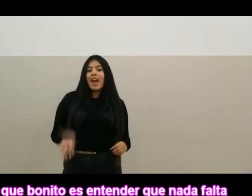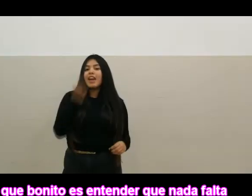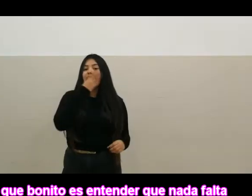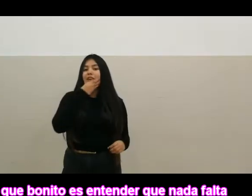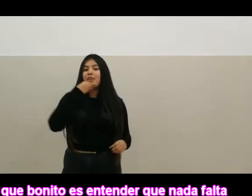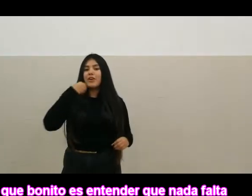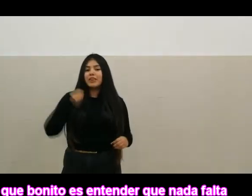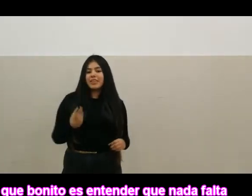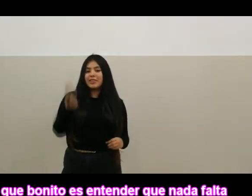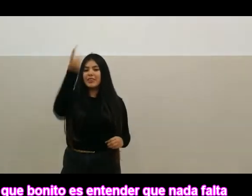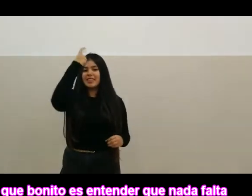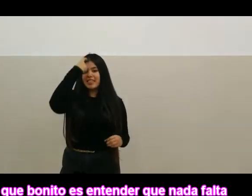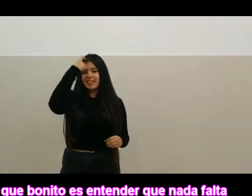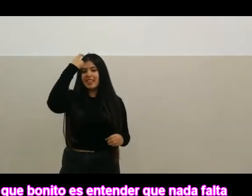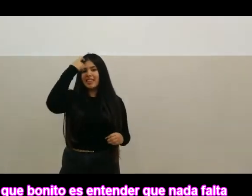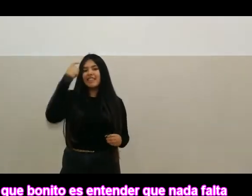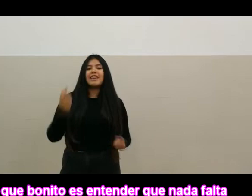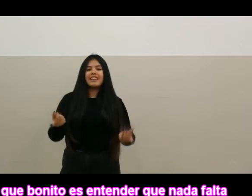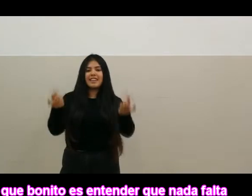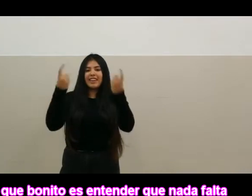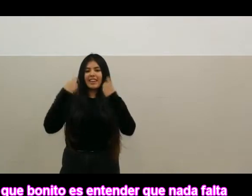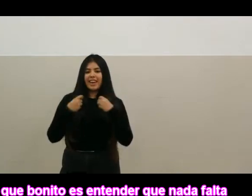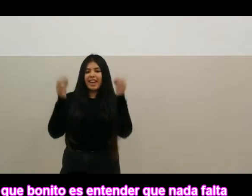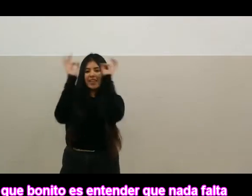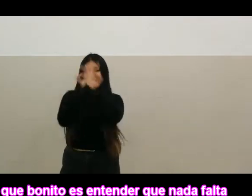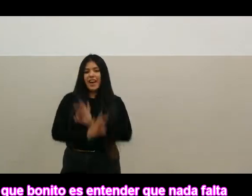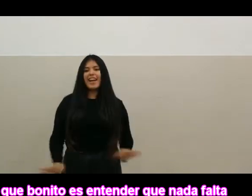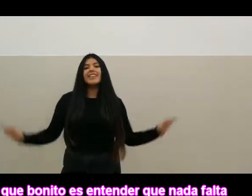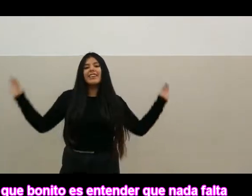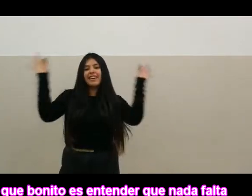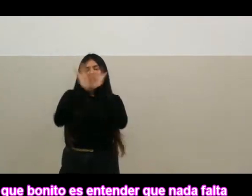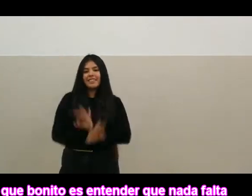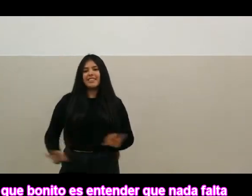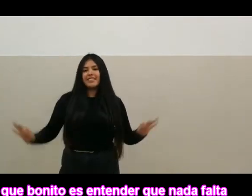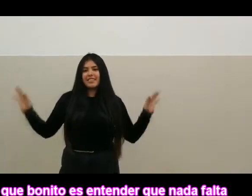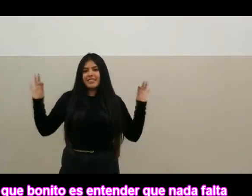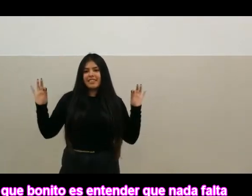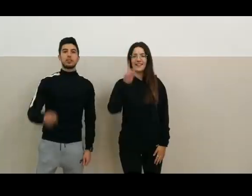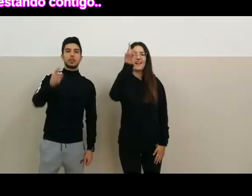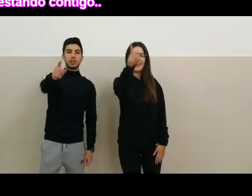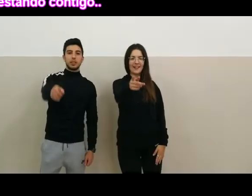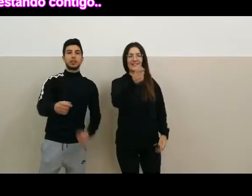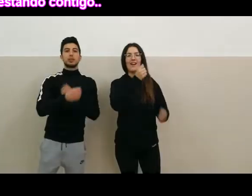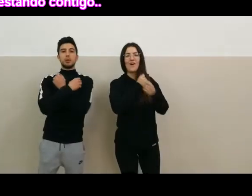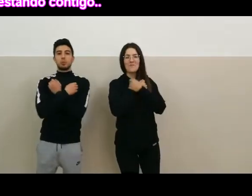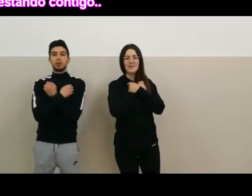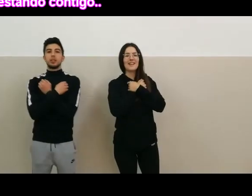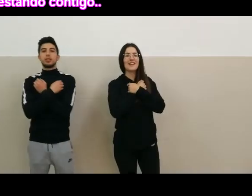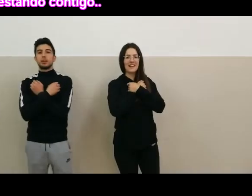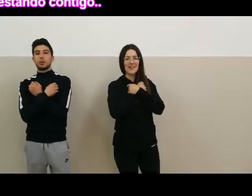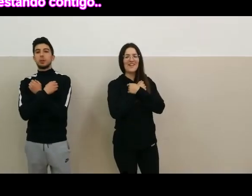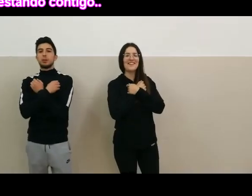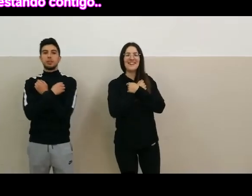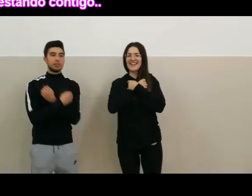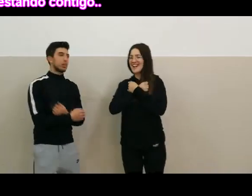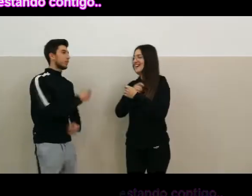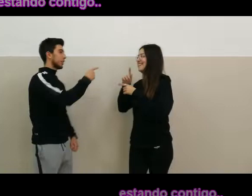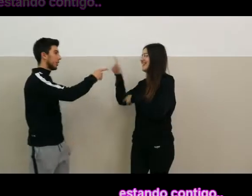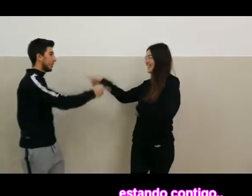Qué bonito es entender que nada falta. Estando contigo,